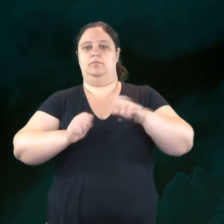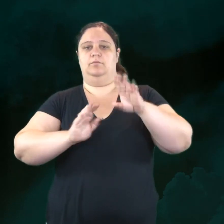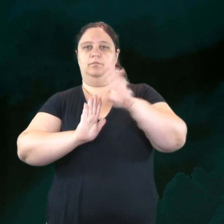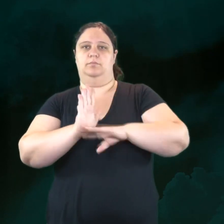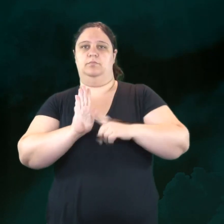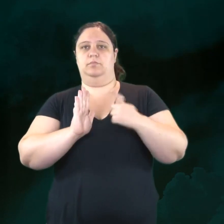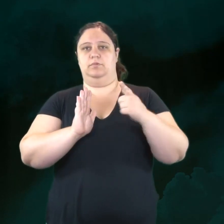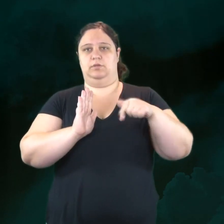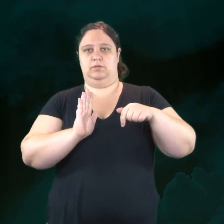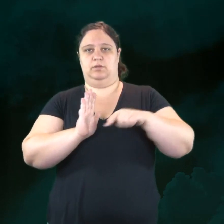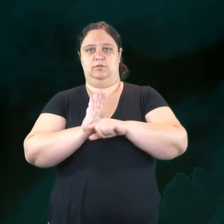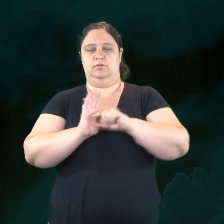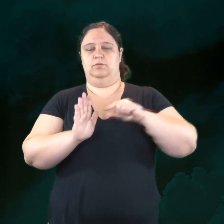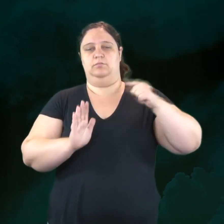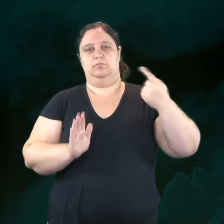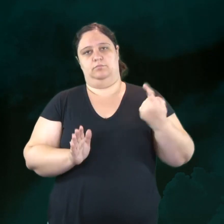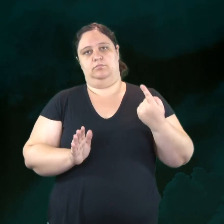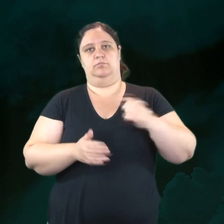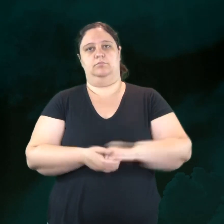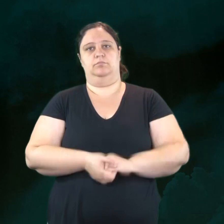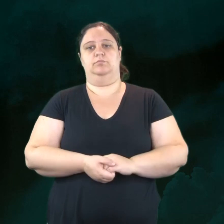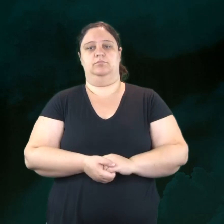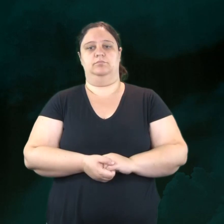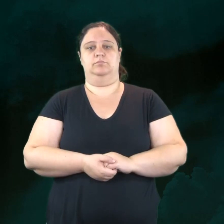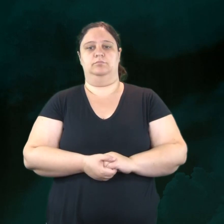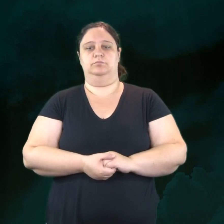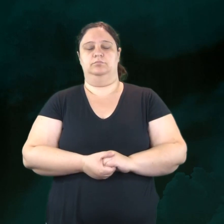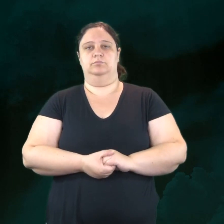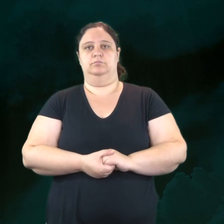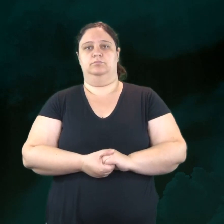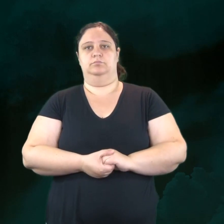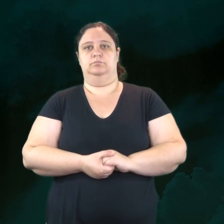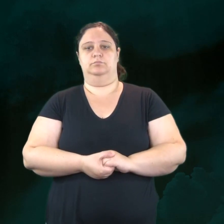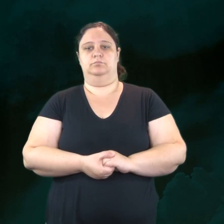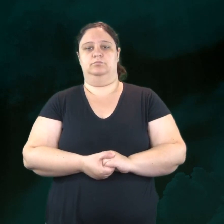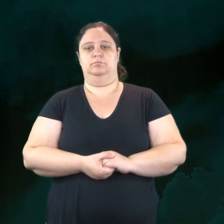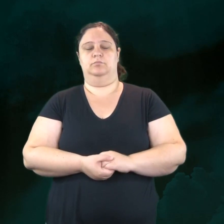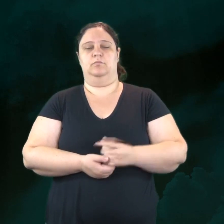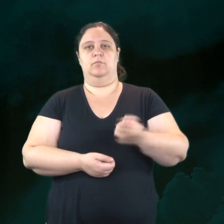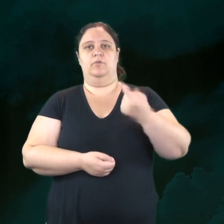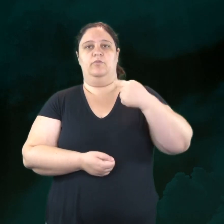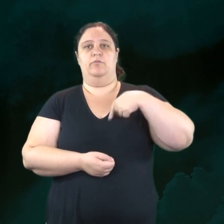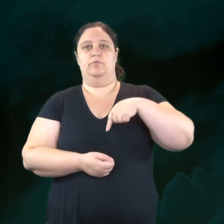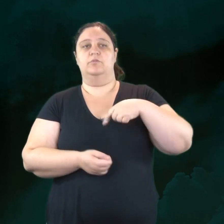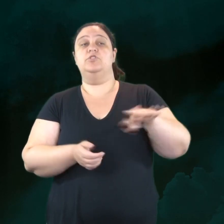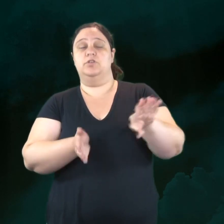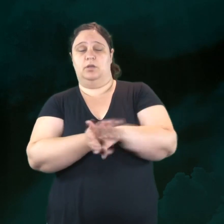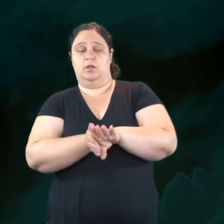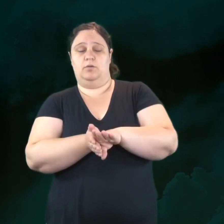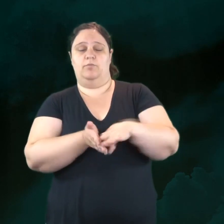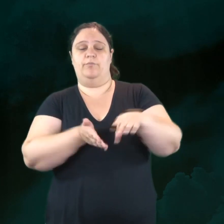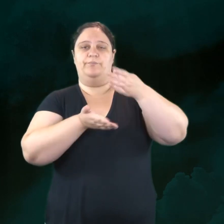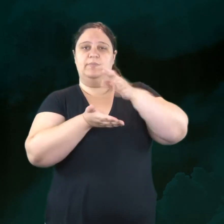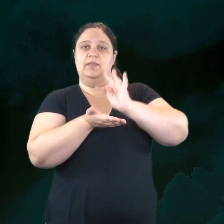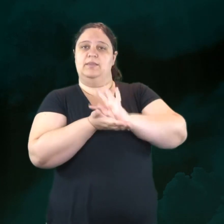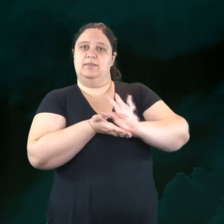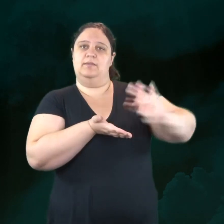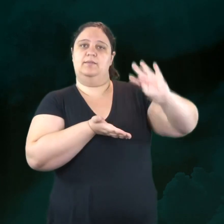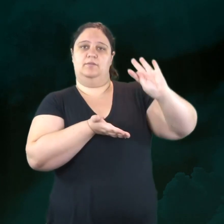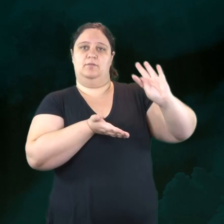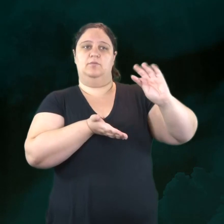versículo 1. Tendo passado por Anfípolis e Apolônia, chegaram a Tessalônica, onde havia